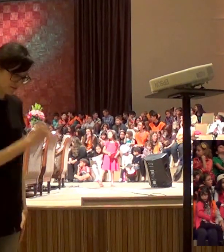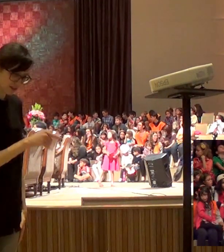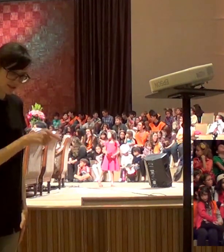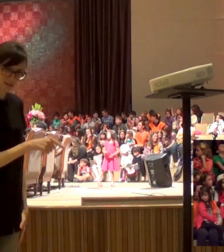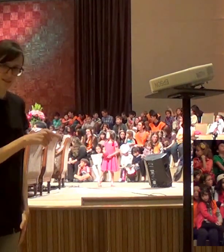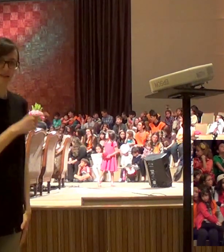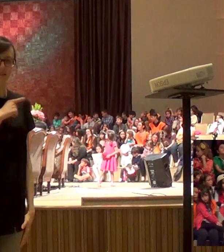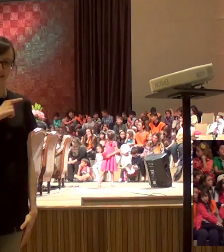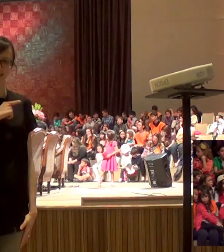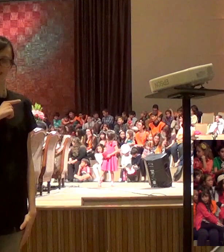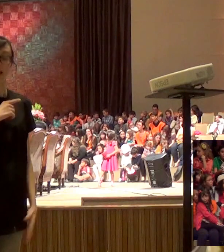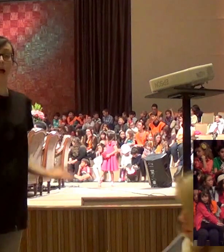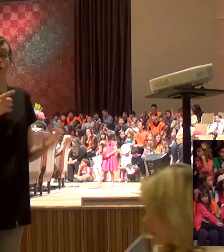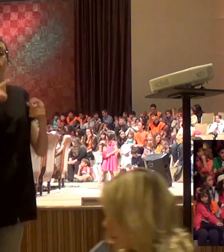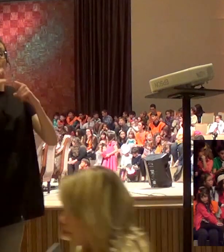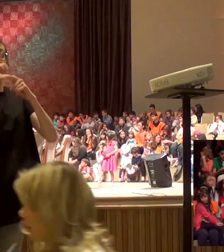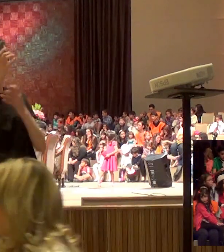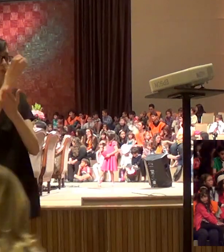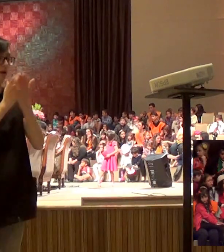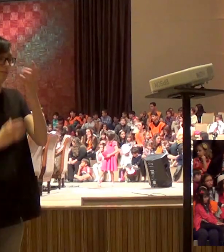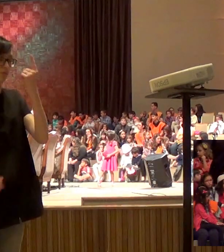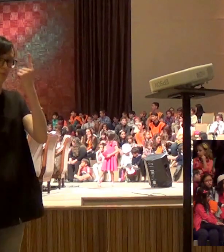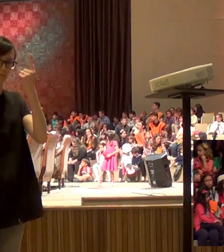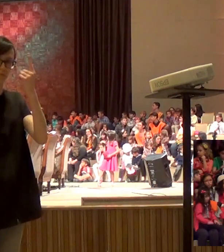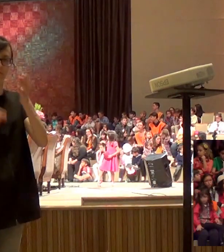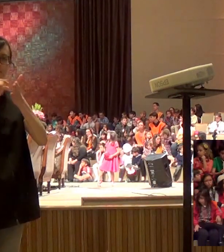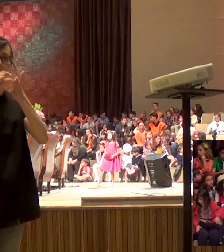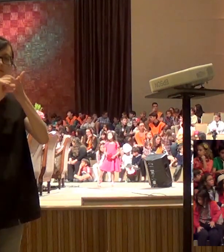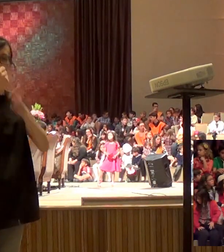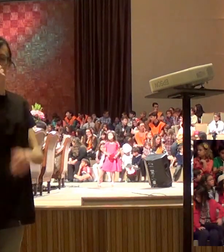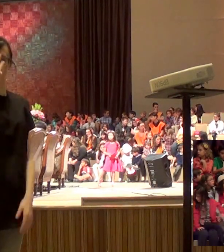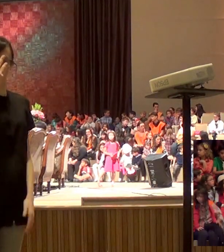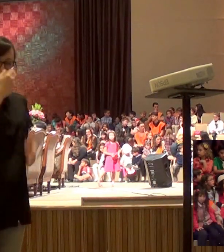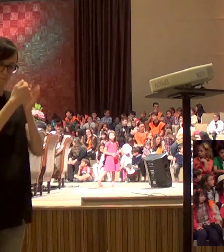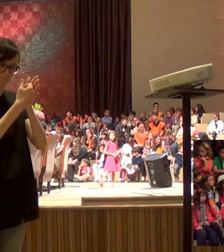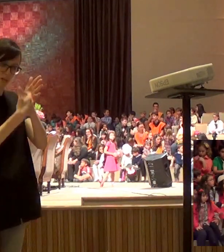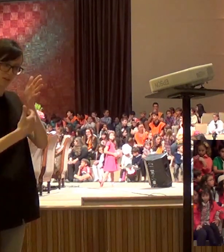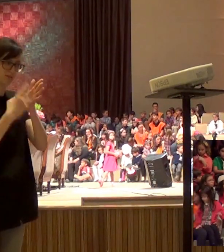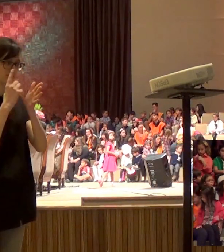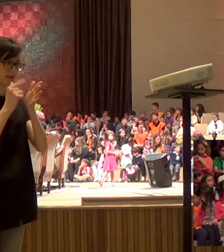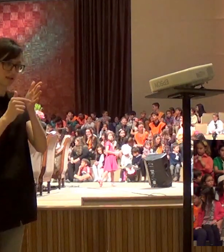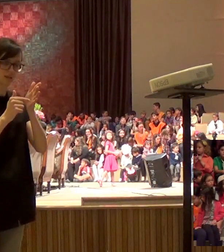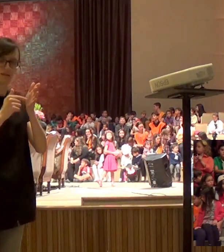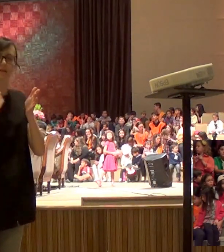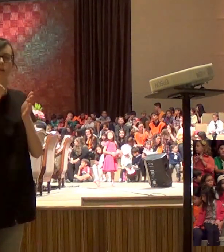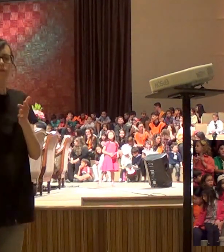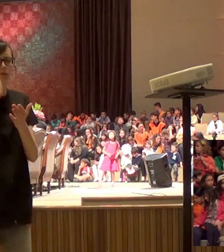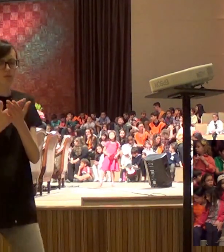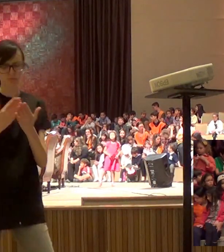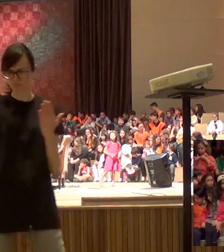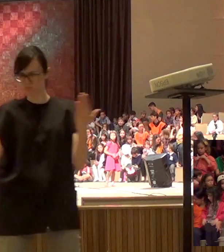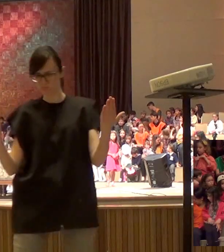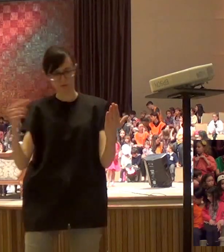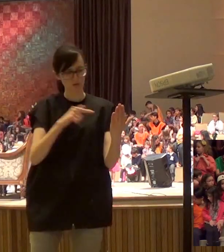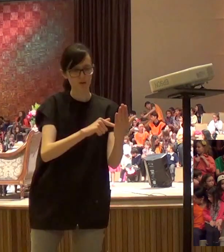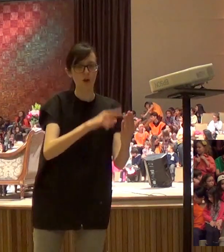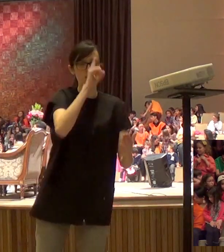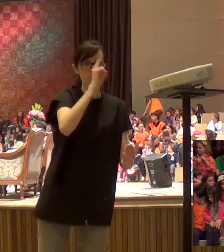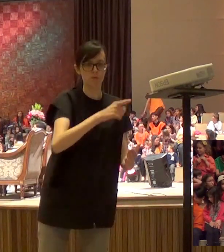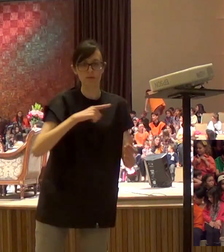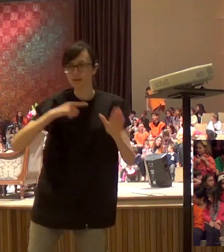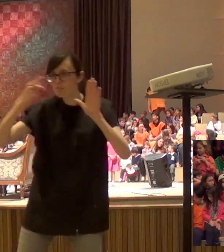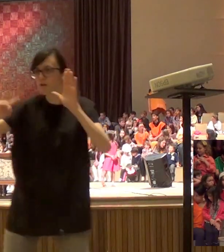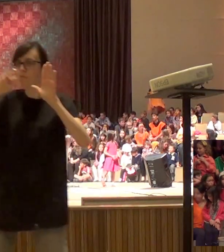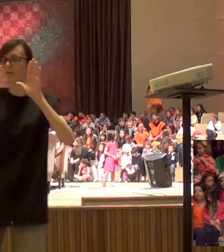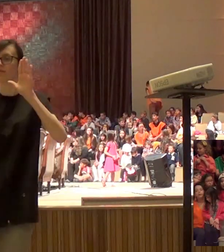pai de João Batista. E nós vamos abrir a palavra de Deus agora em Lucas, no capítulo 1, versículo 13 a 17, para